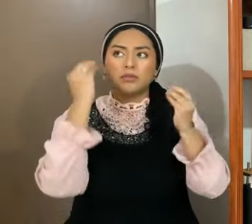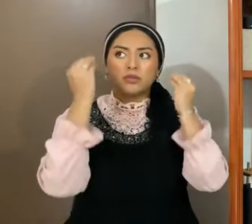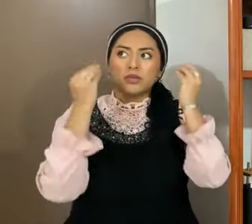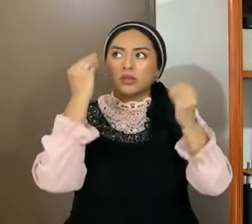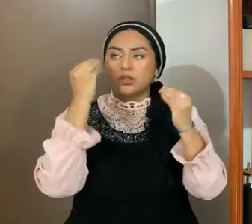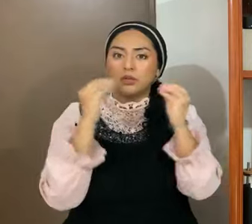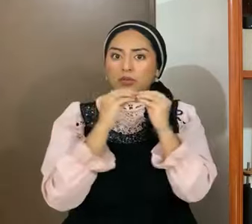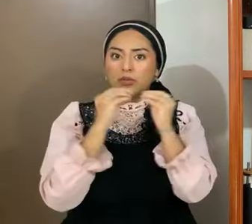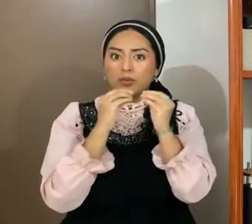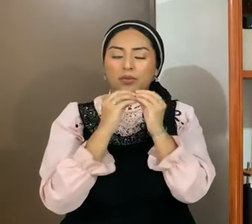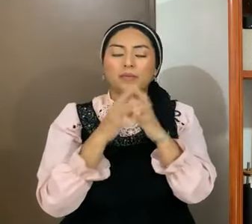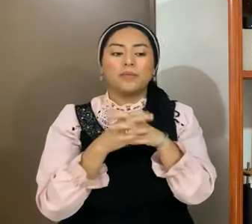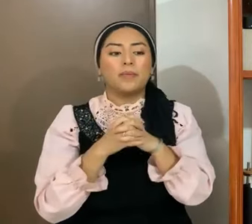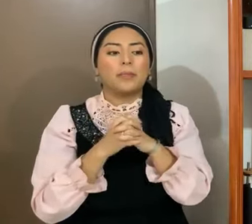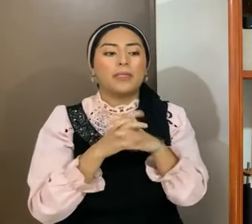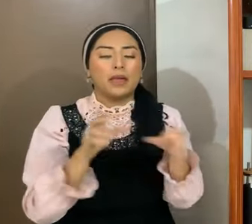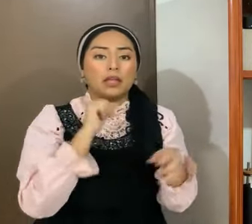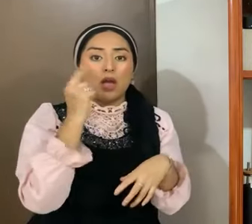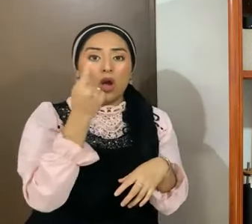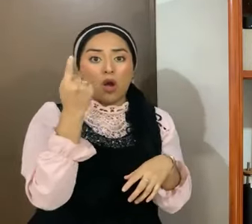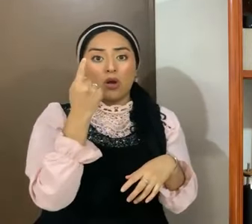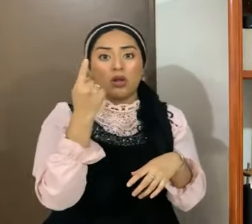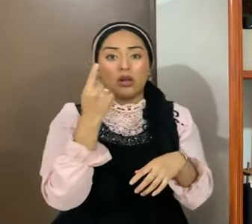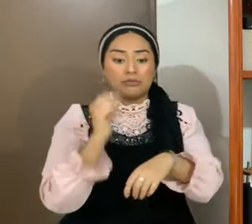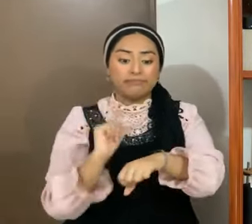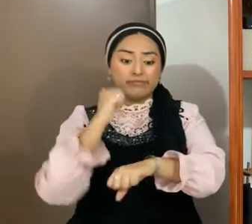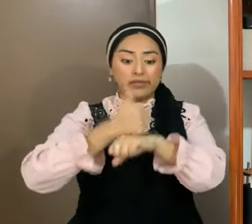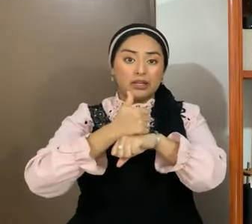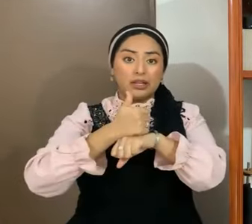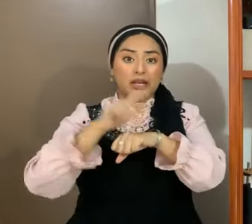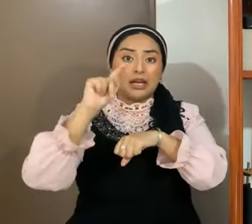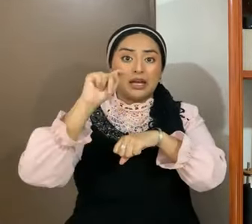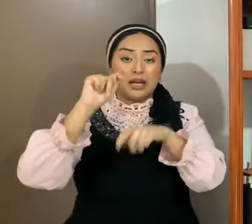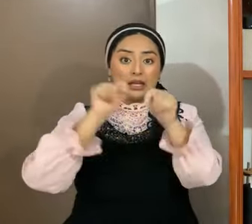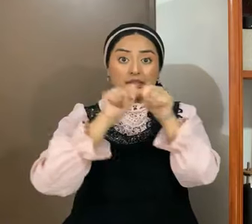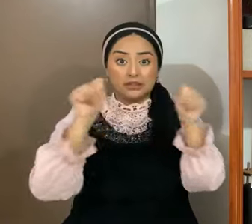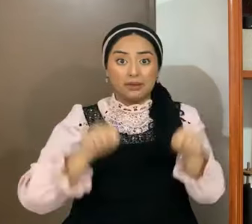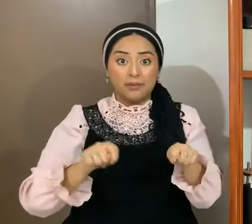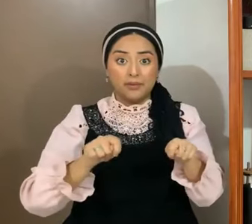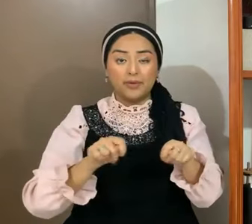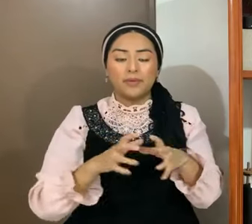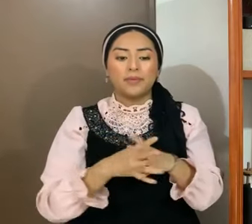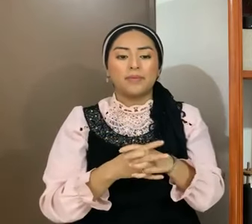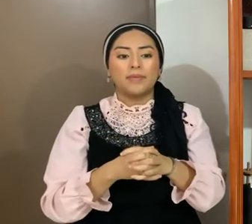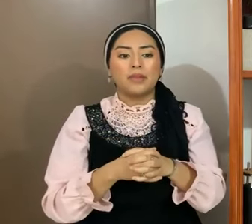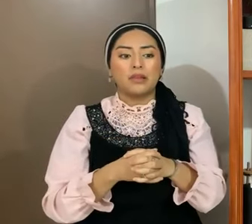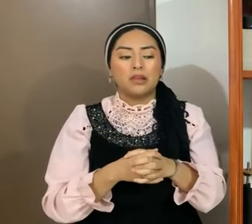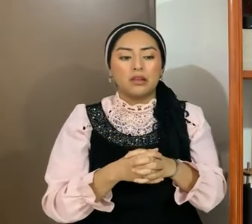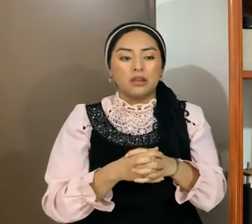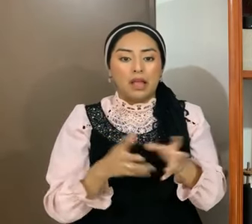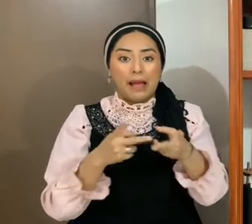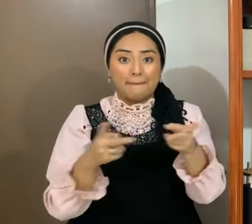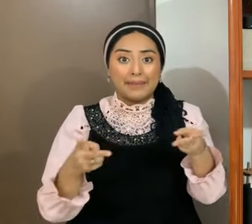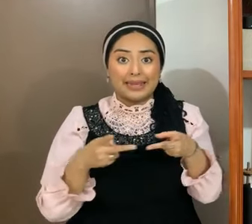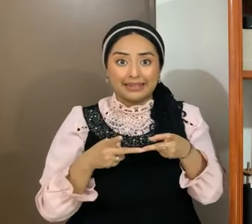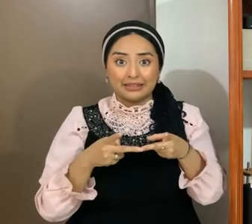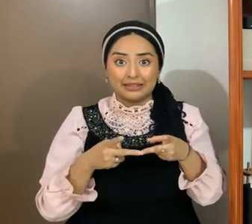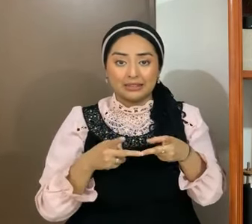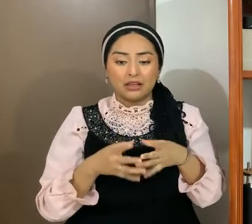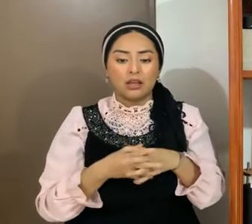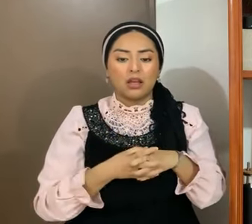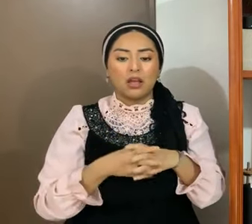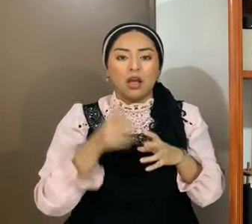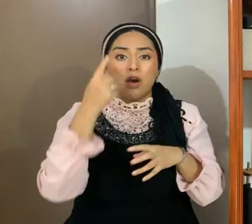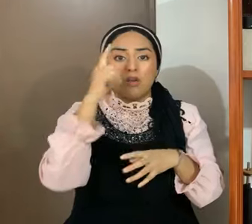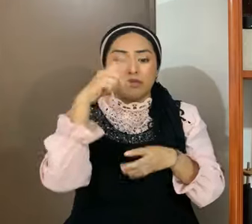reflexionando un poquito en cada cosa. No nada más se levantó un Mishkan, es decir, se construyó un lugar, un recinto